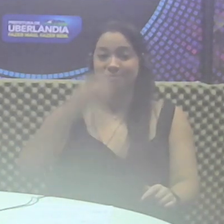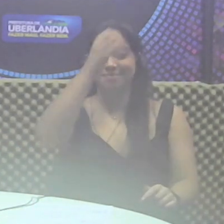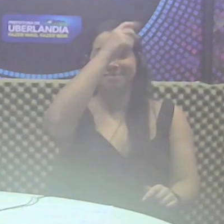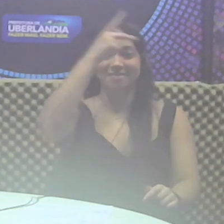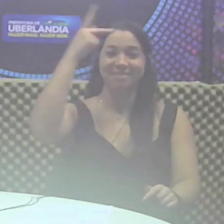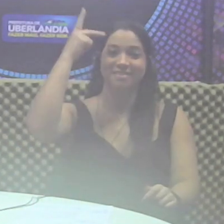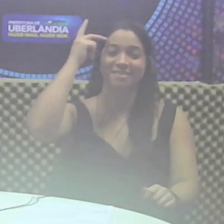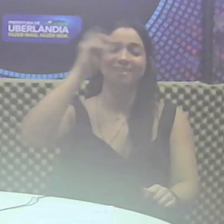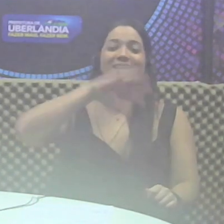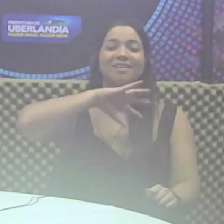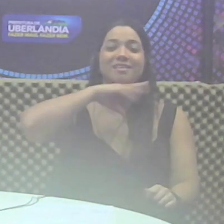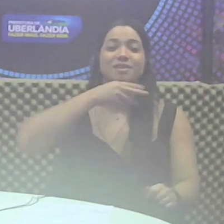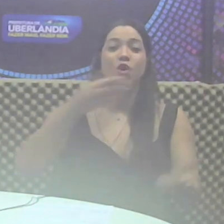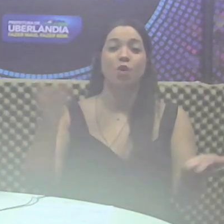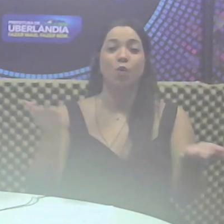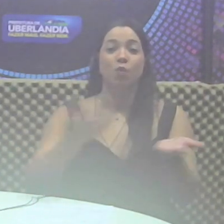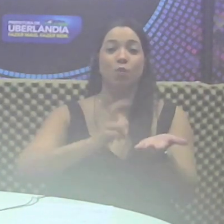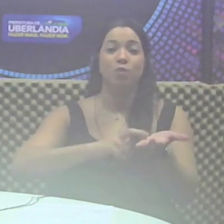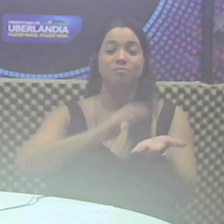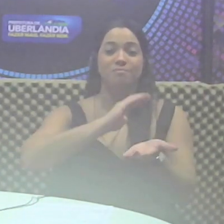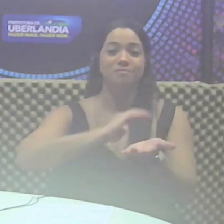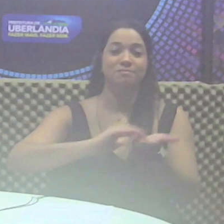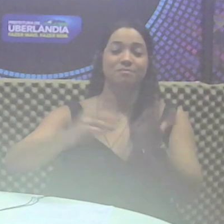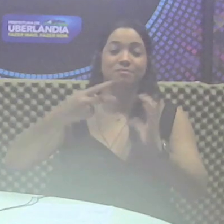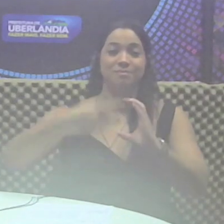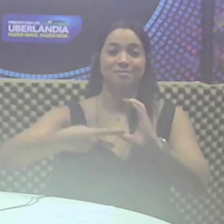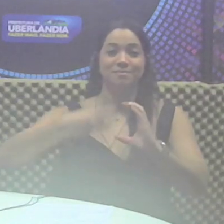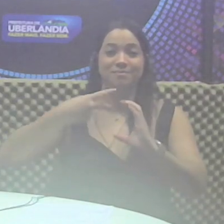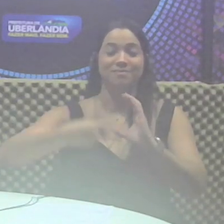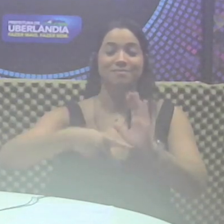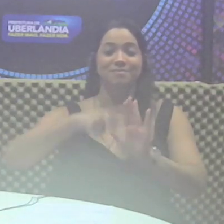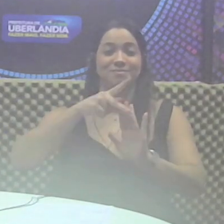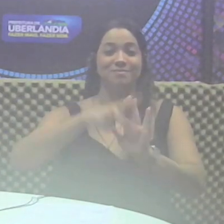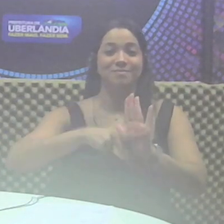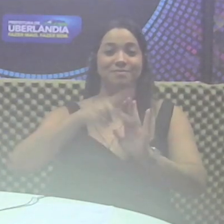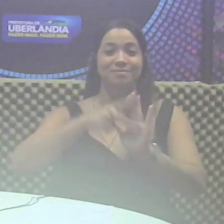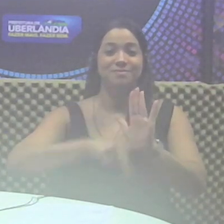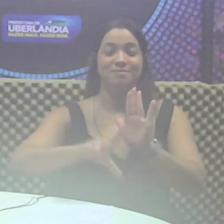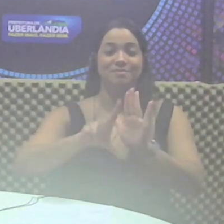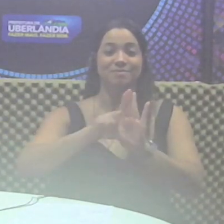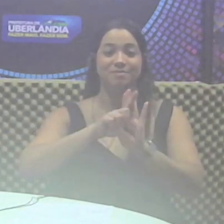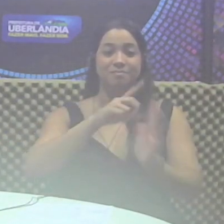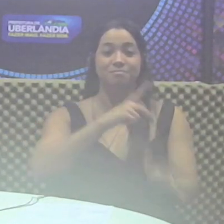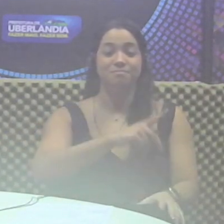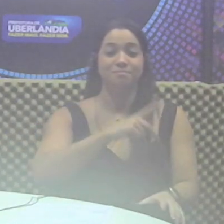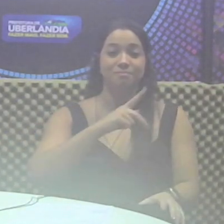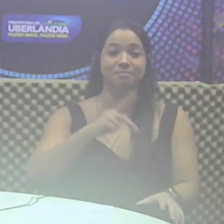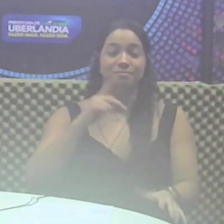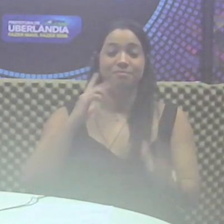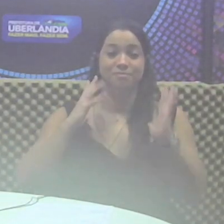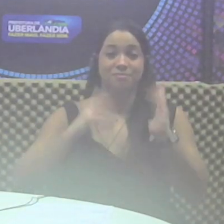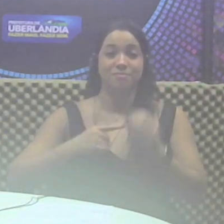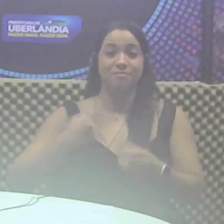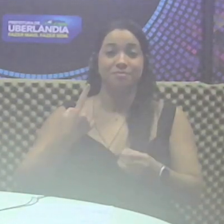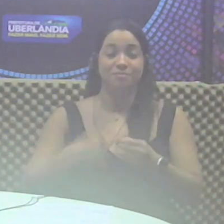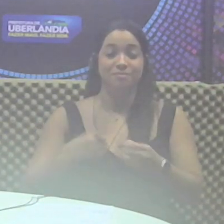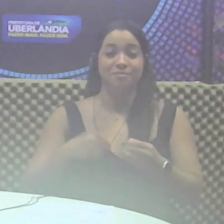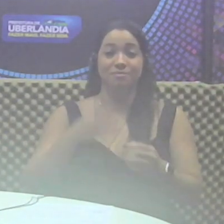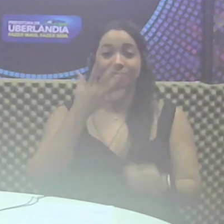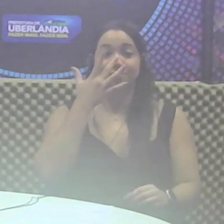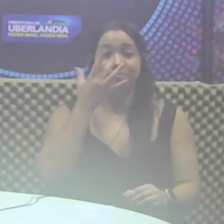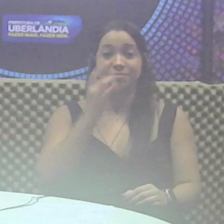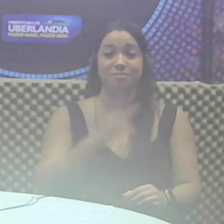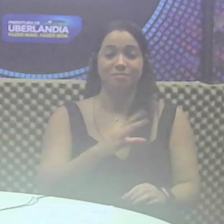Leão encaminhou hoje pela manhã à Câmara Municipal o projeto de lei da PPP da limpeza urbana e manejo de resíduos